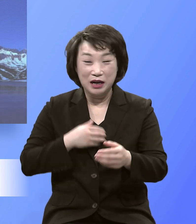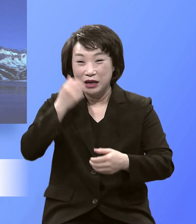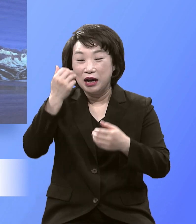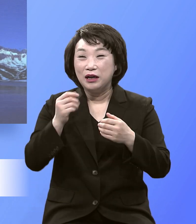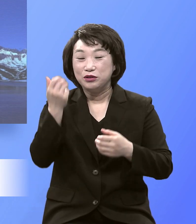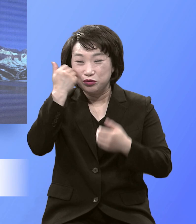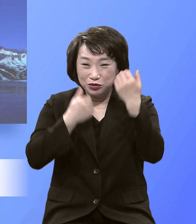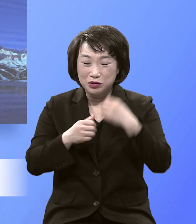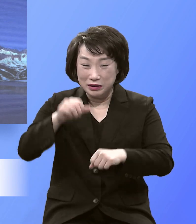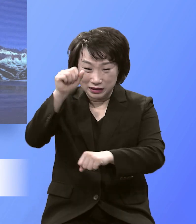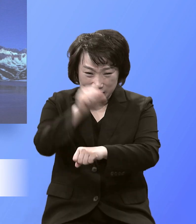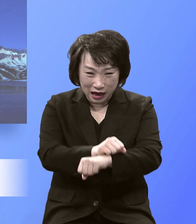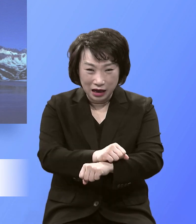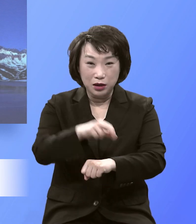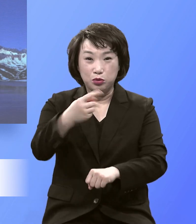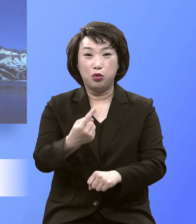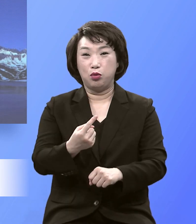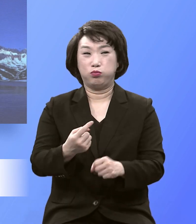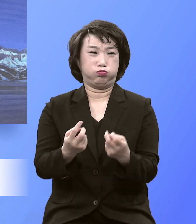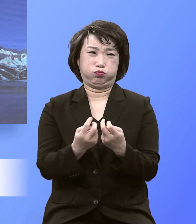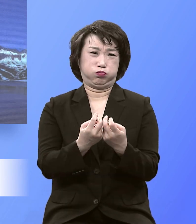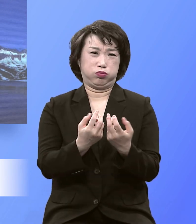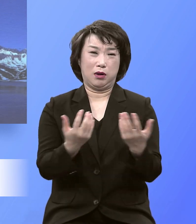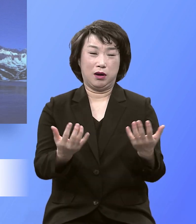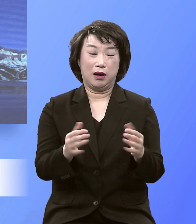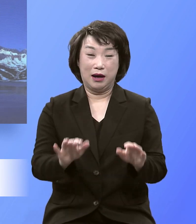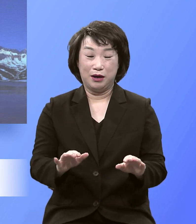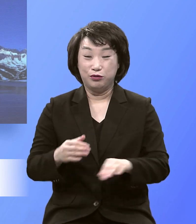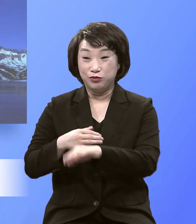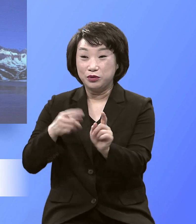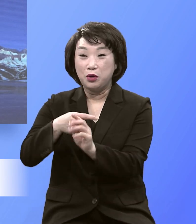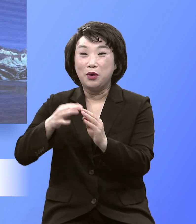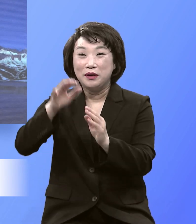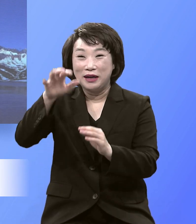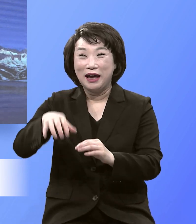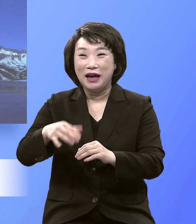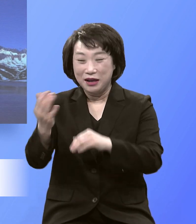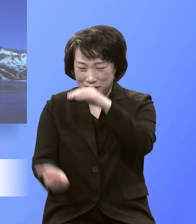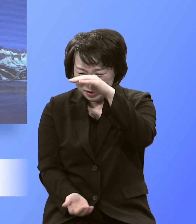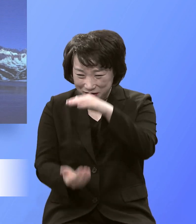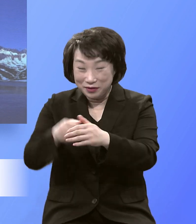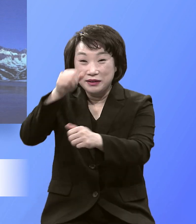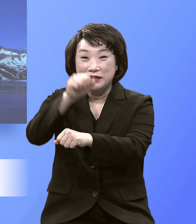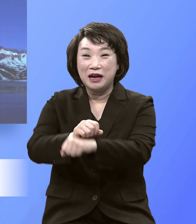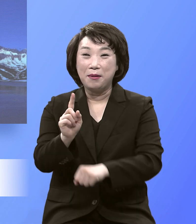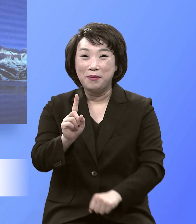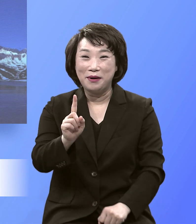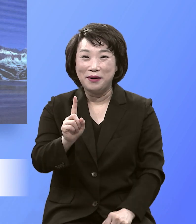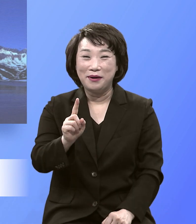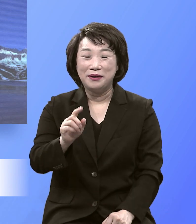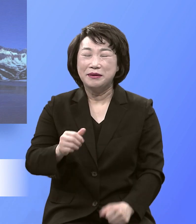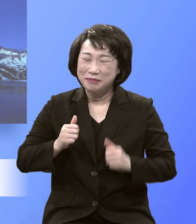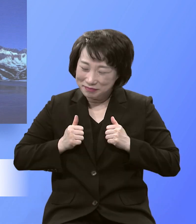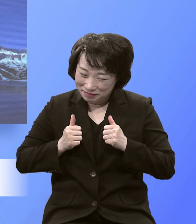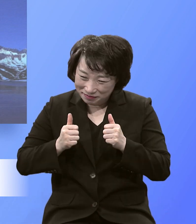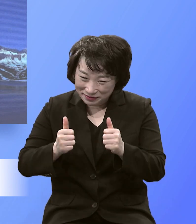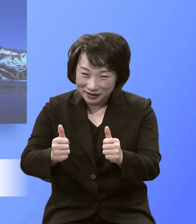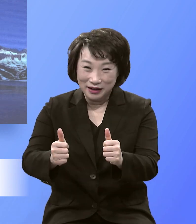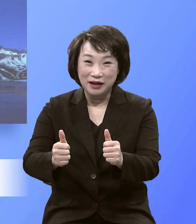아무리 잘해도 소용없어. 우리 교회는 최고 잘하는 것이 아주 성실한